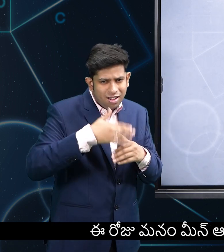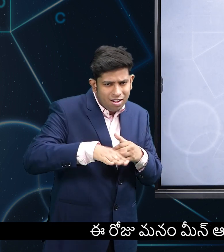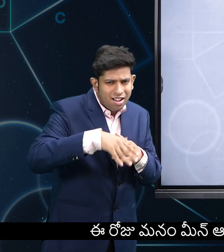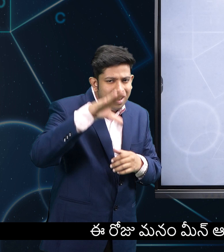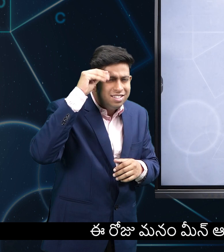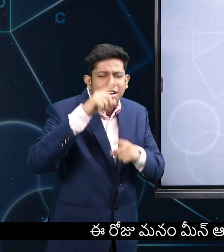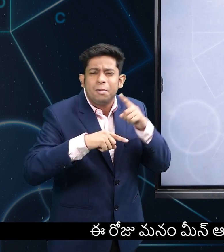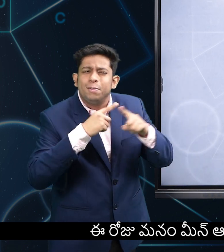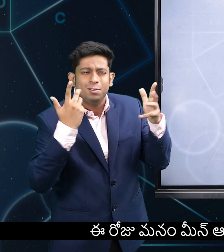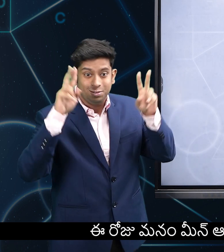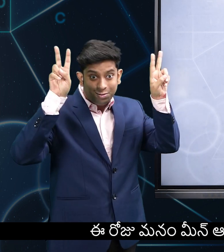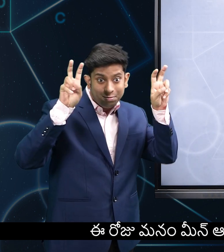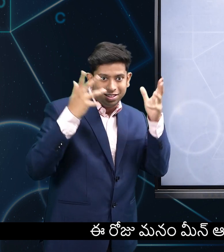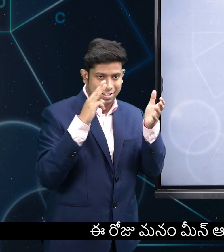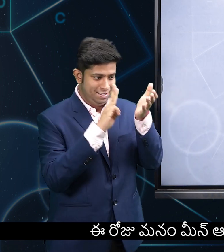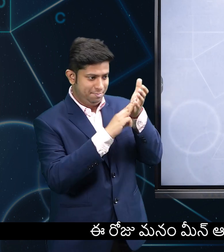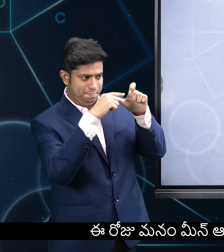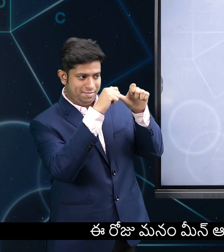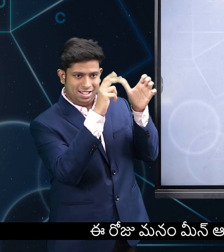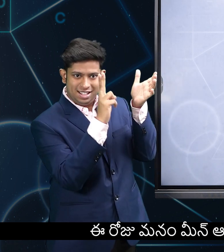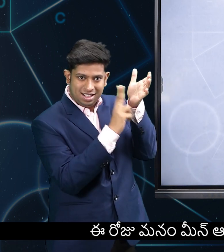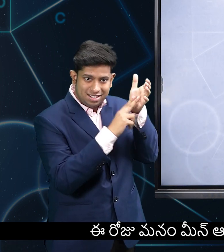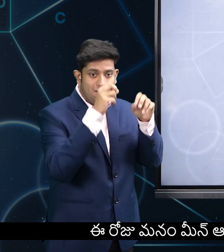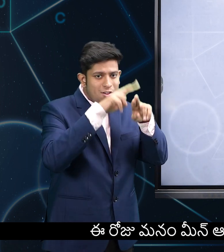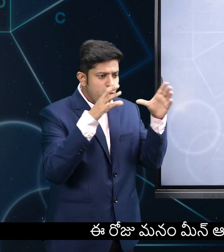ఈరోజు మనం మీన్ ఆఫ్ గ్రూప్డ్ డేటా గురించి తెలుసుకుందాం.